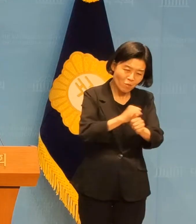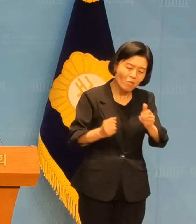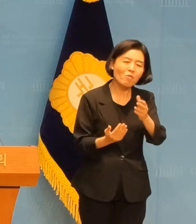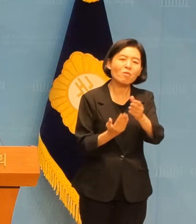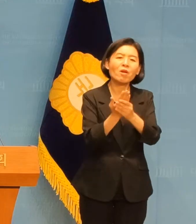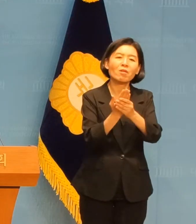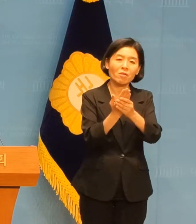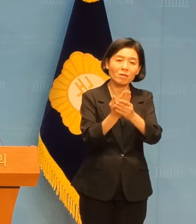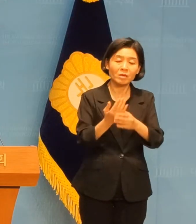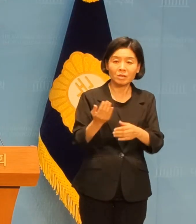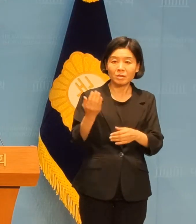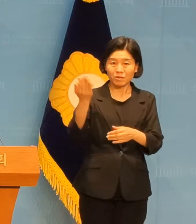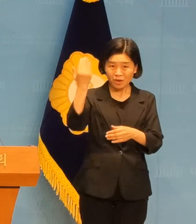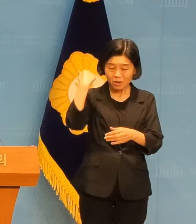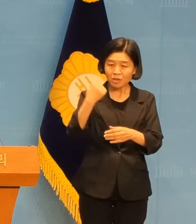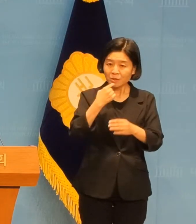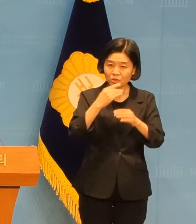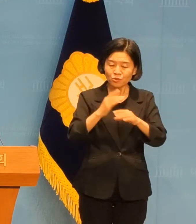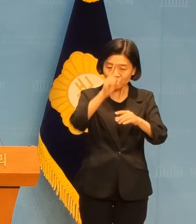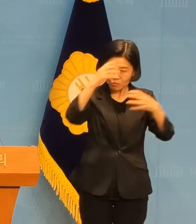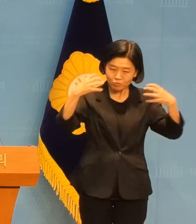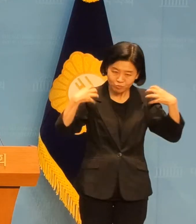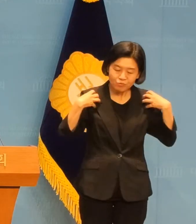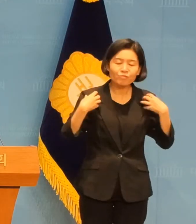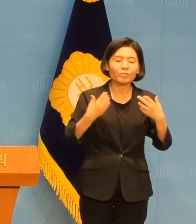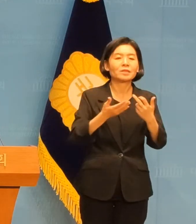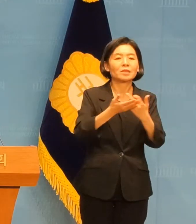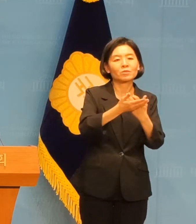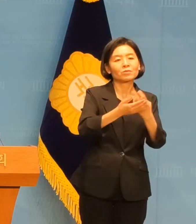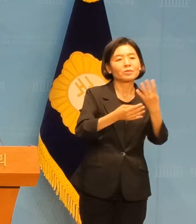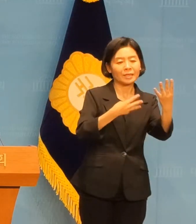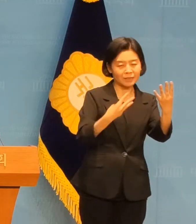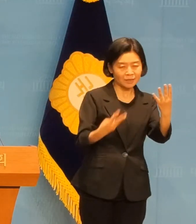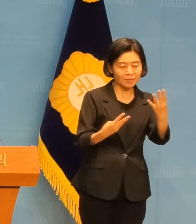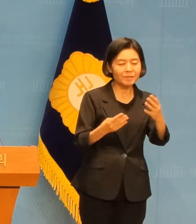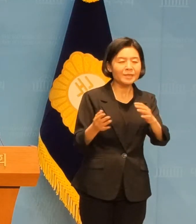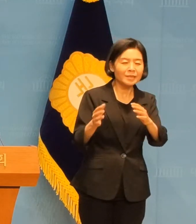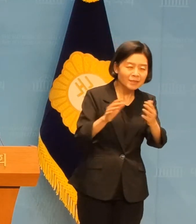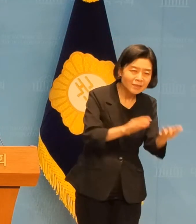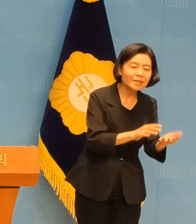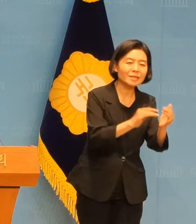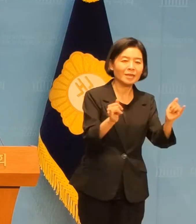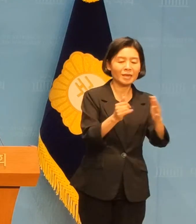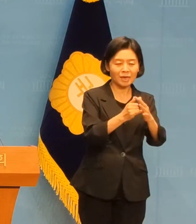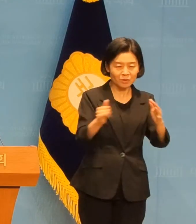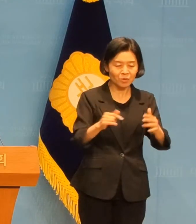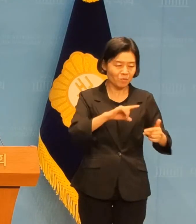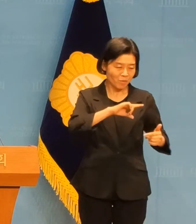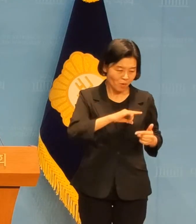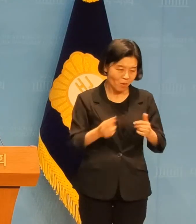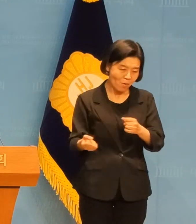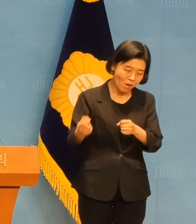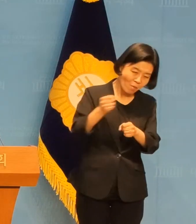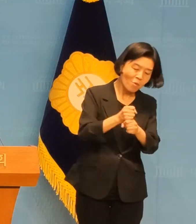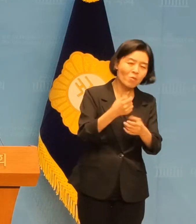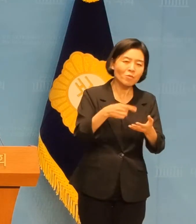민주정부는 그간 제주 4.3 희생자와 유가족의 명예회복을 위해 끊임없이